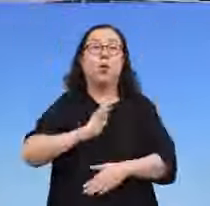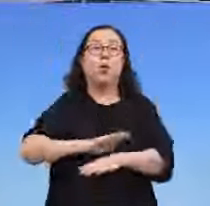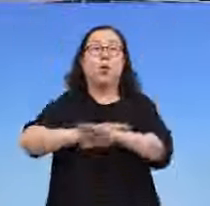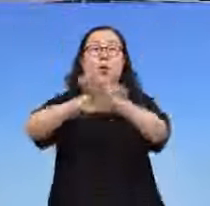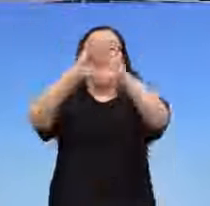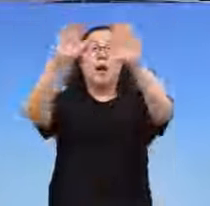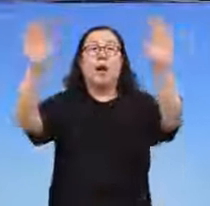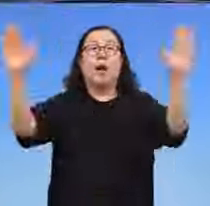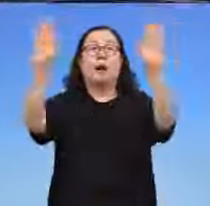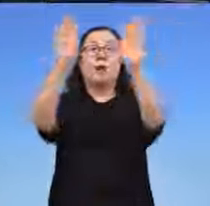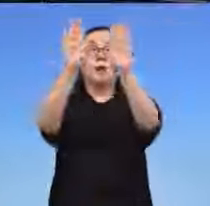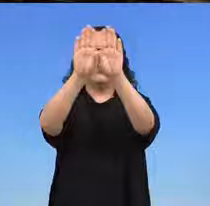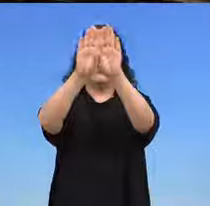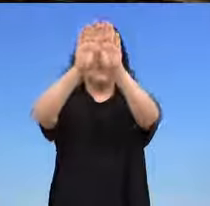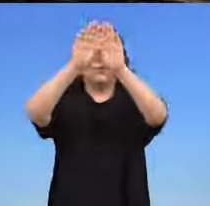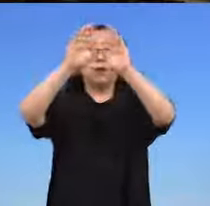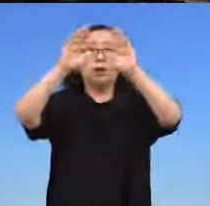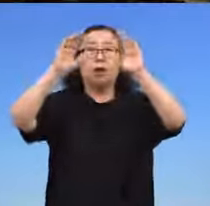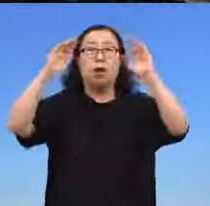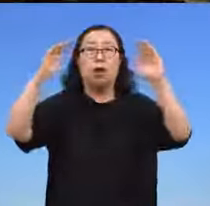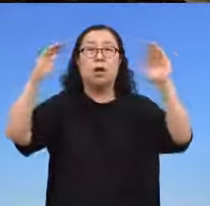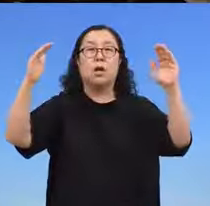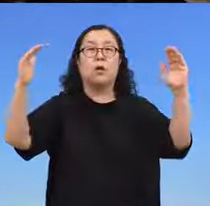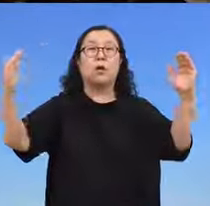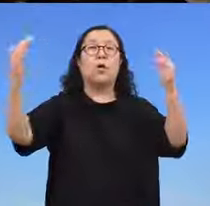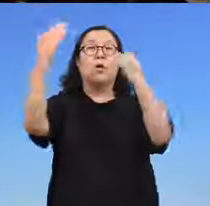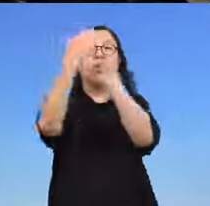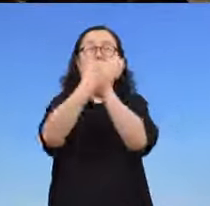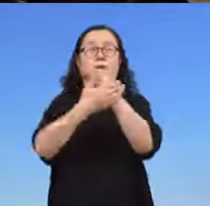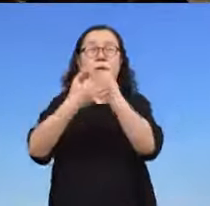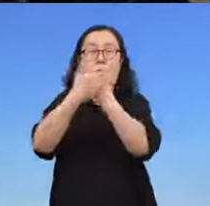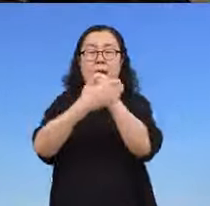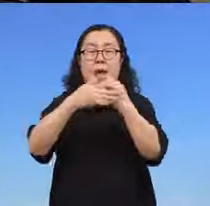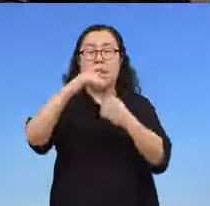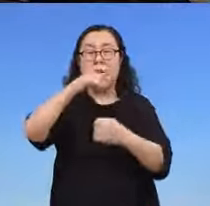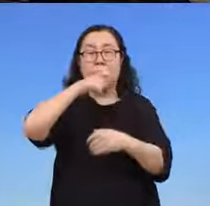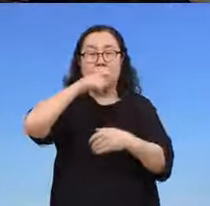하늘 문이 열리고 은혜의 빗줄기